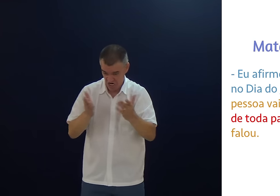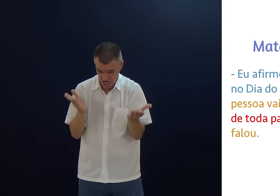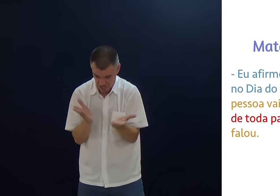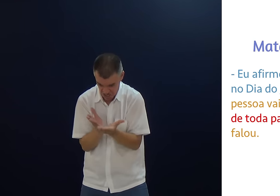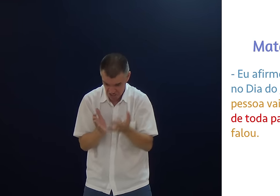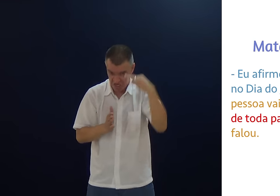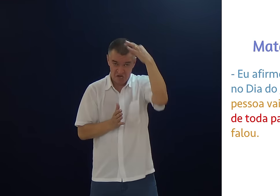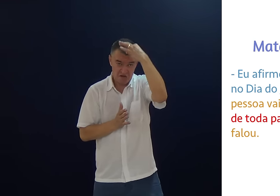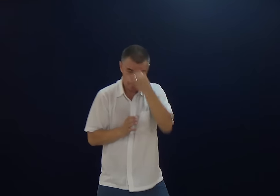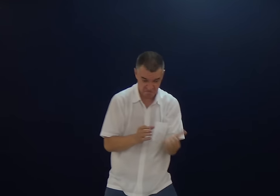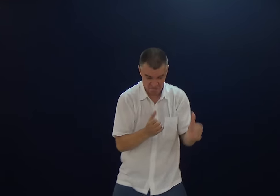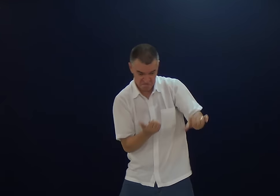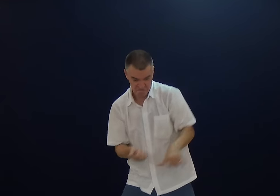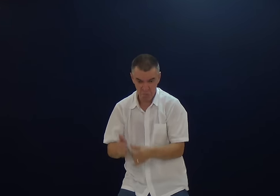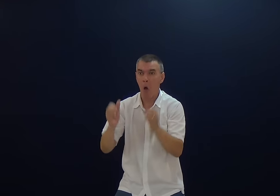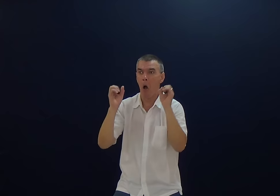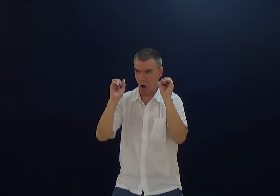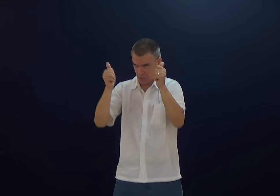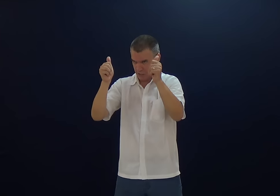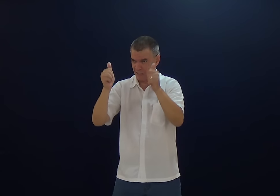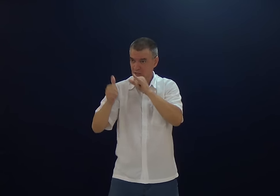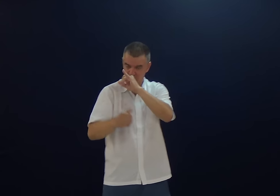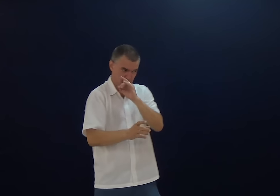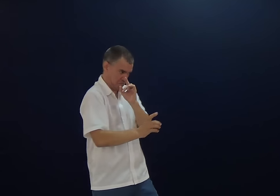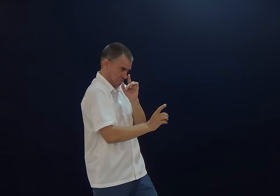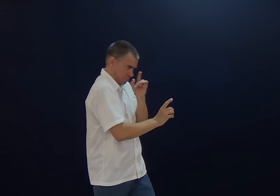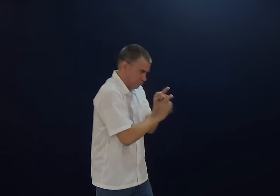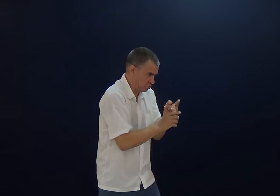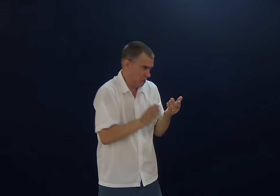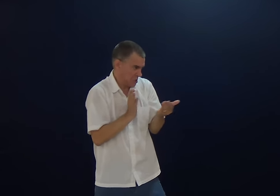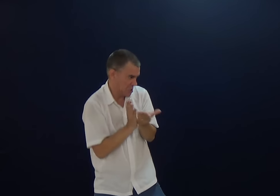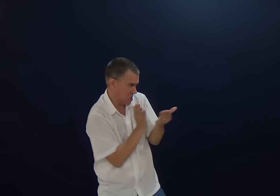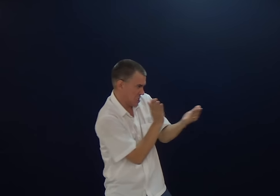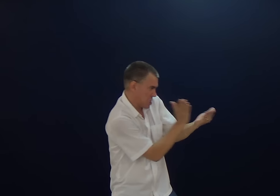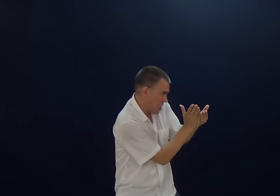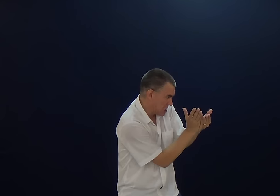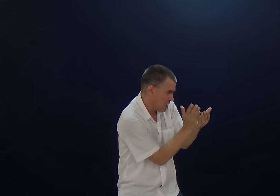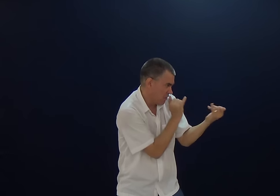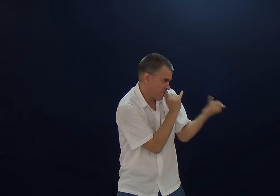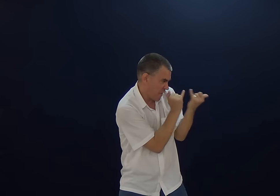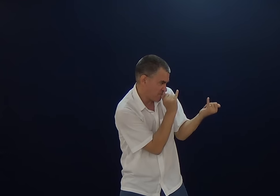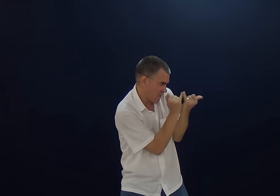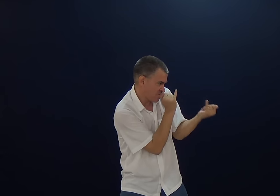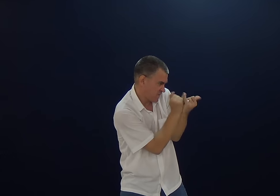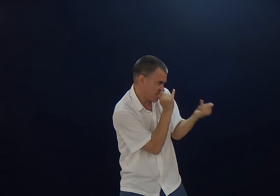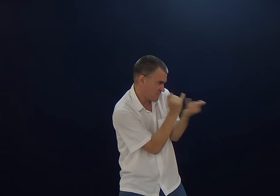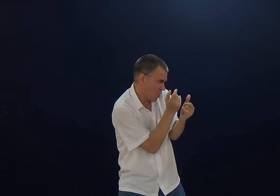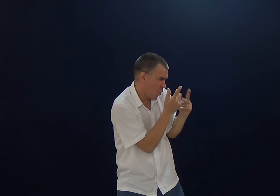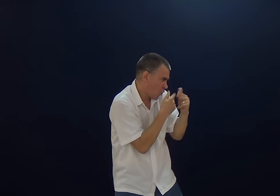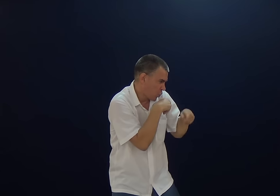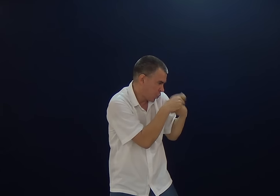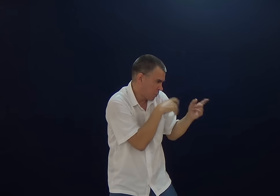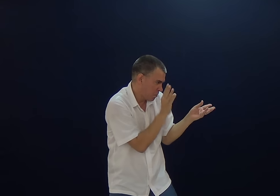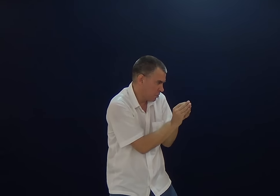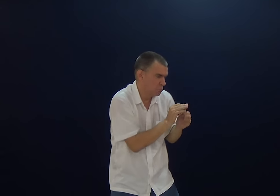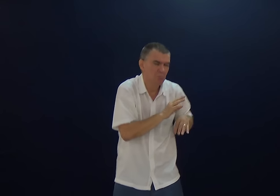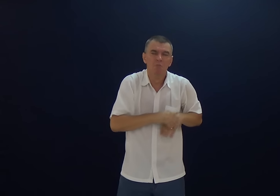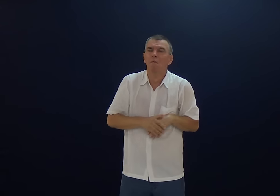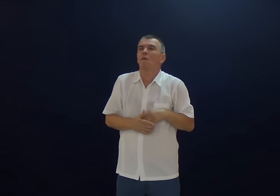você já é cristão já se batizou já é cheio do Espírito Santo começa a fofocar com outro cristão